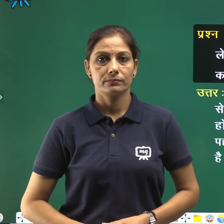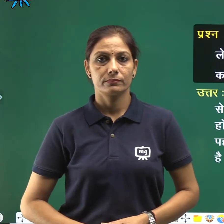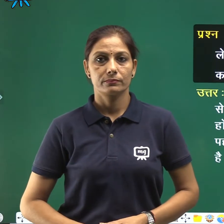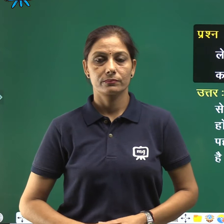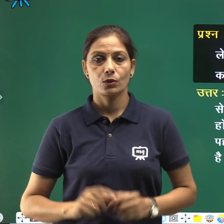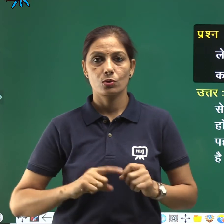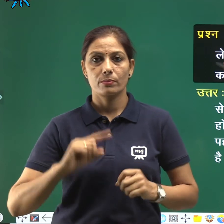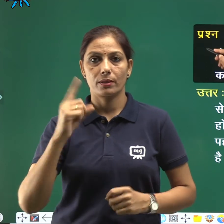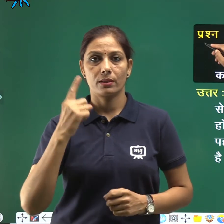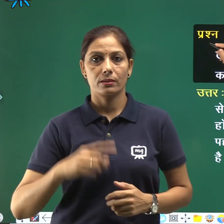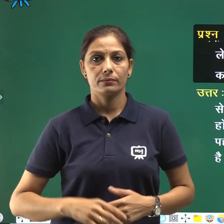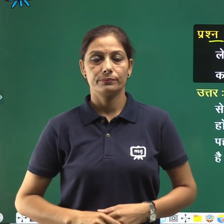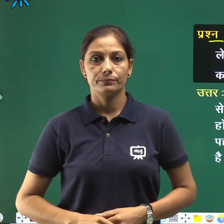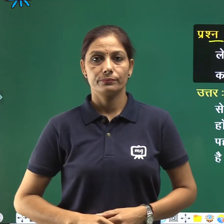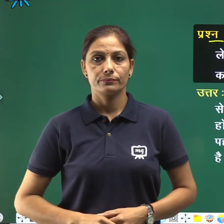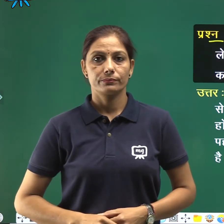प्रश्न 1,